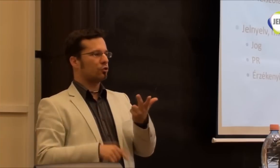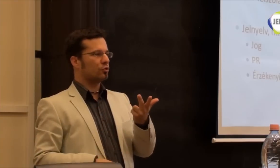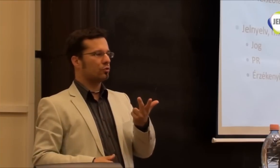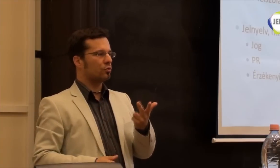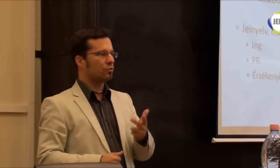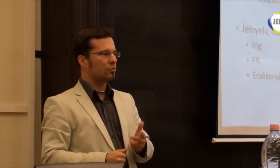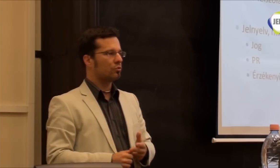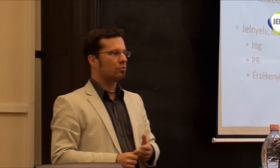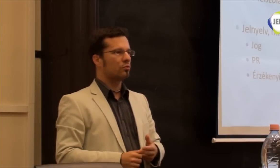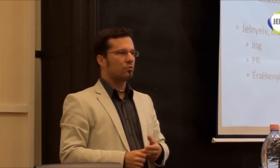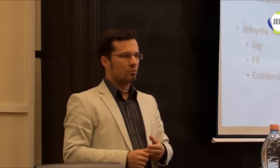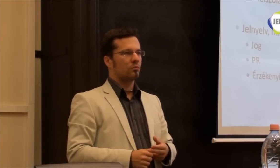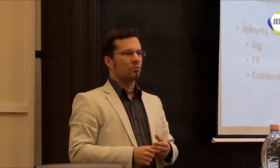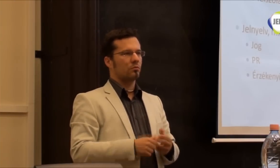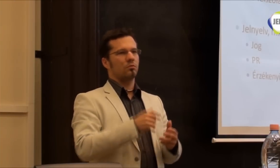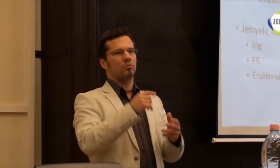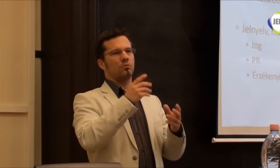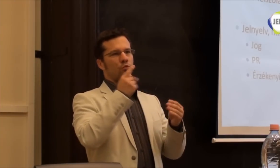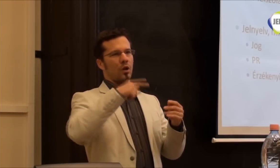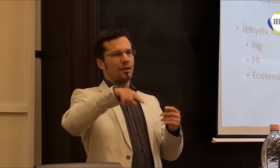A harmadik az érzékenyítés.